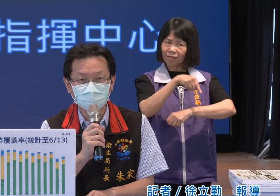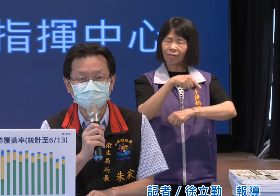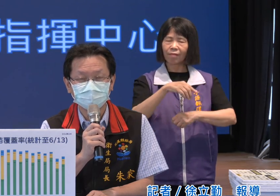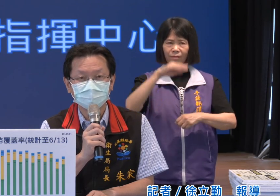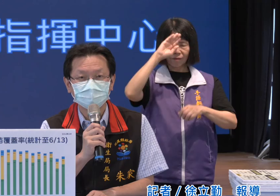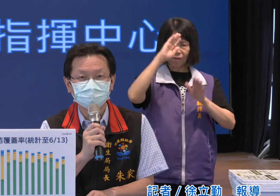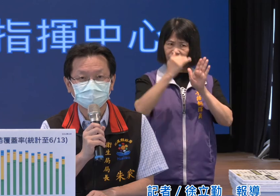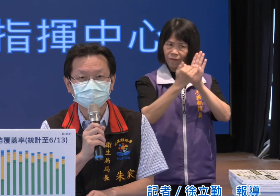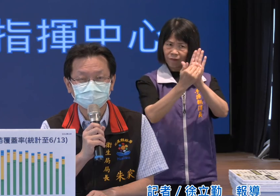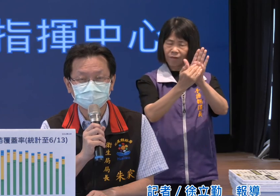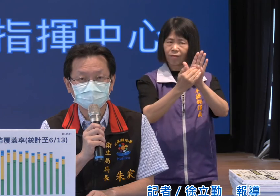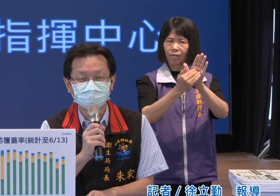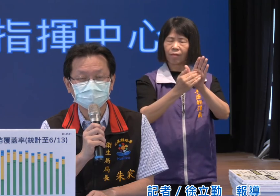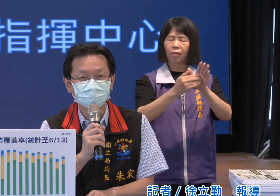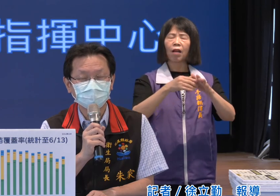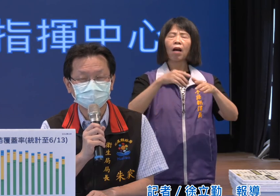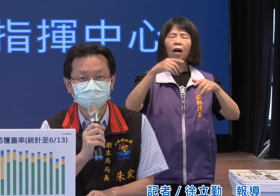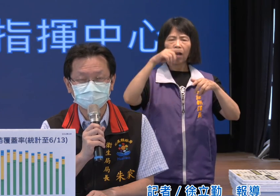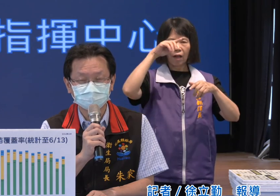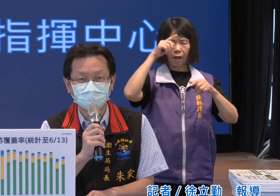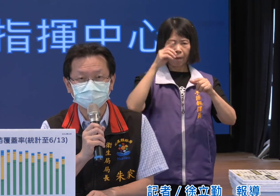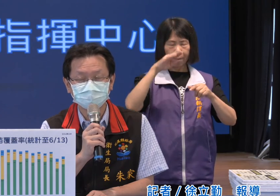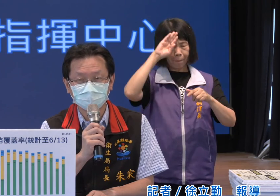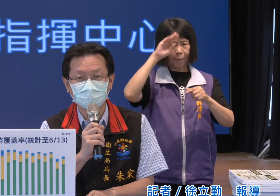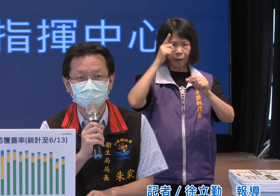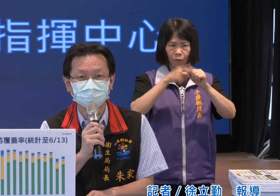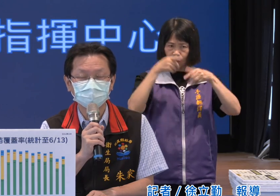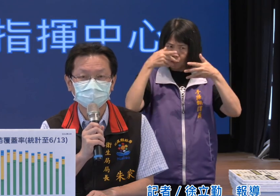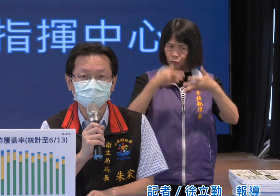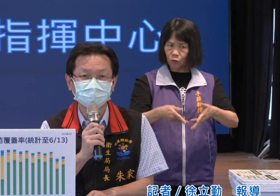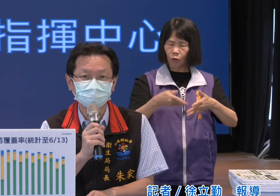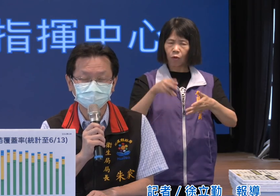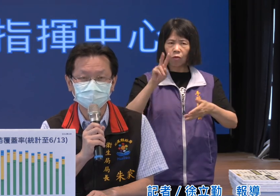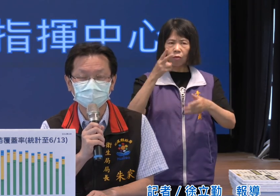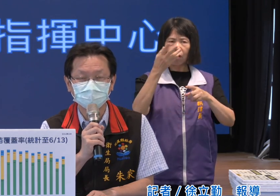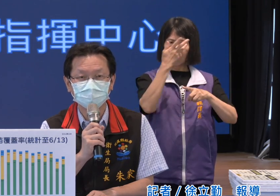防范重症以及防范死亡最好的一个途径哈。